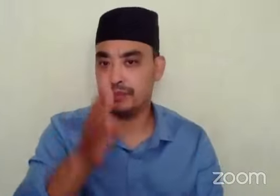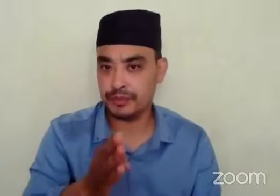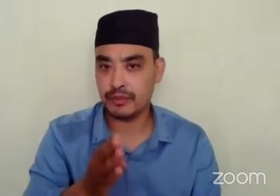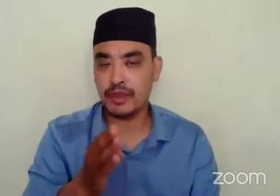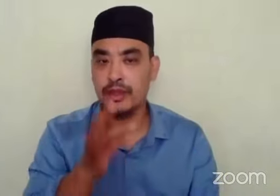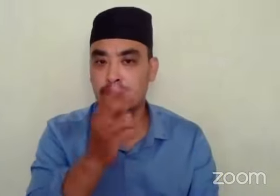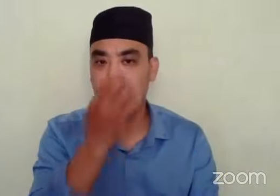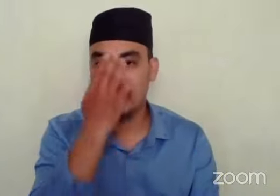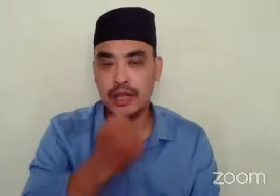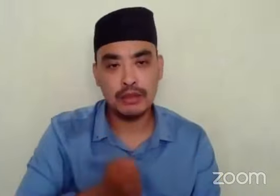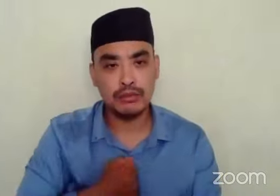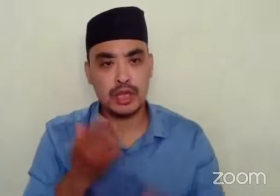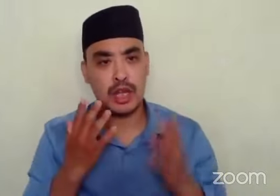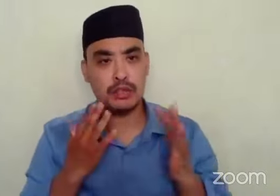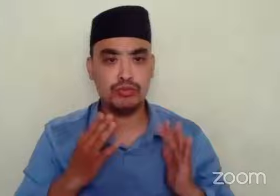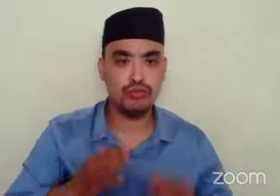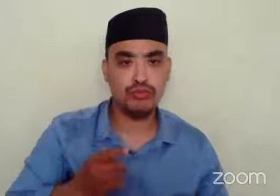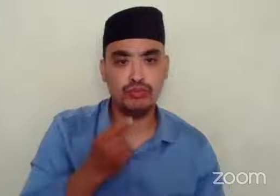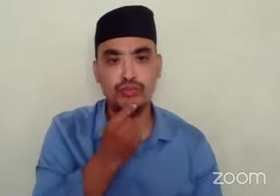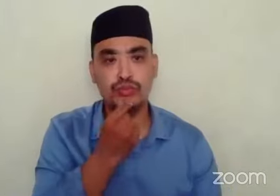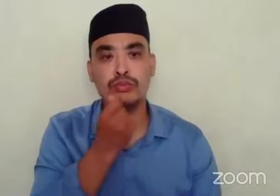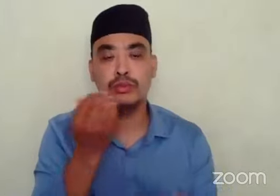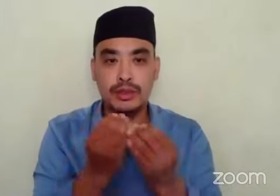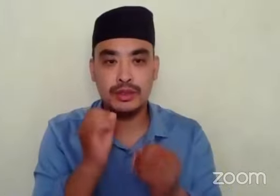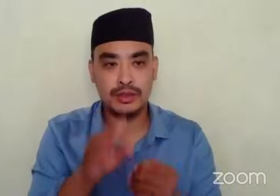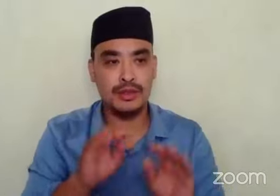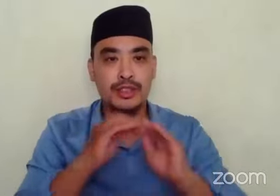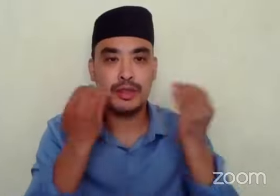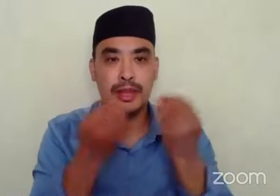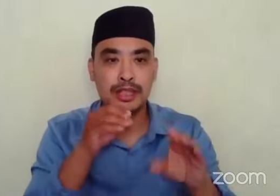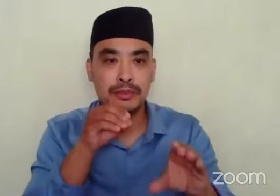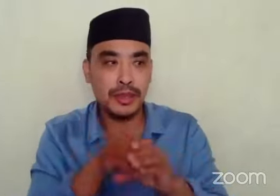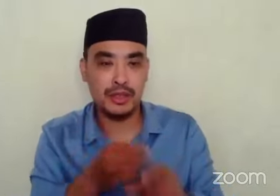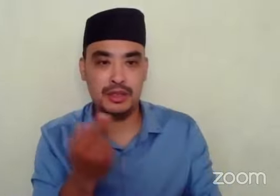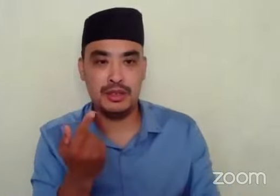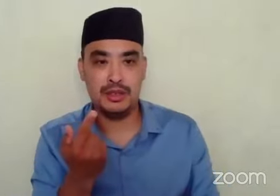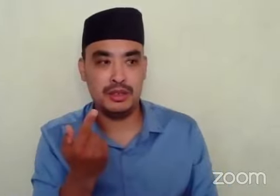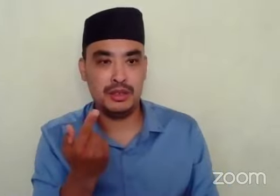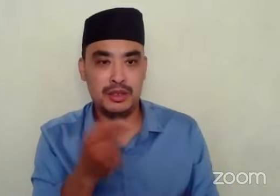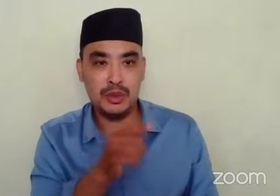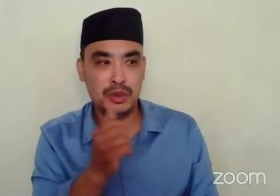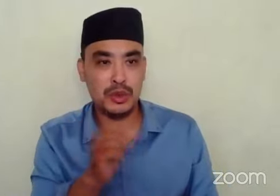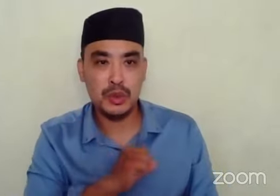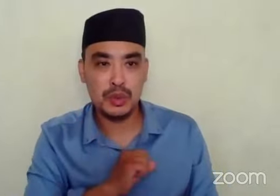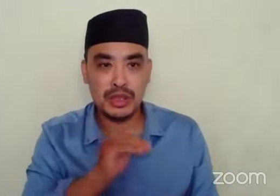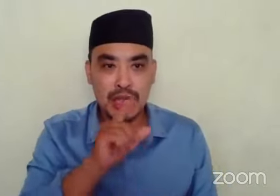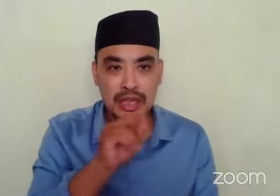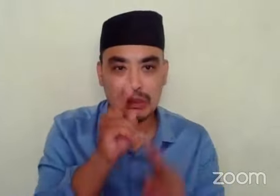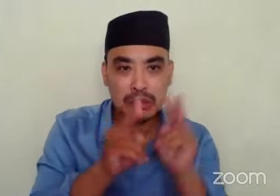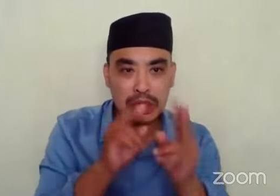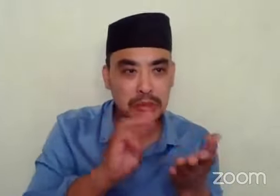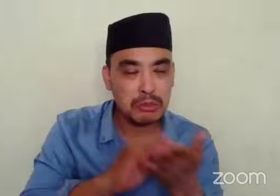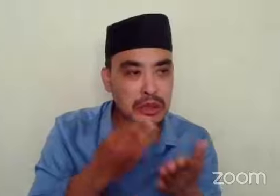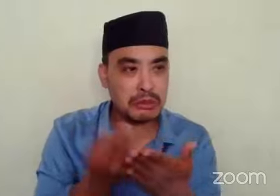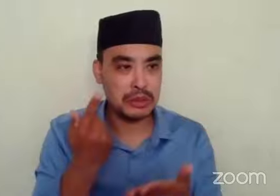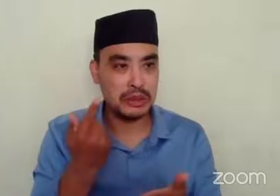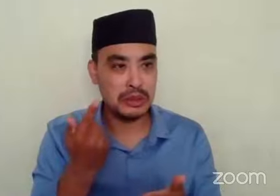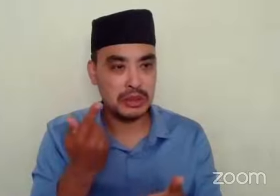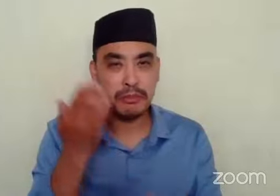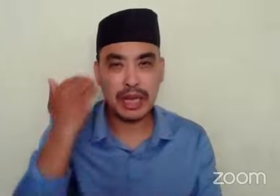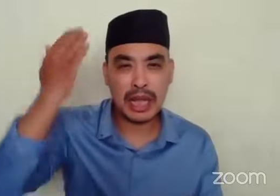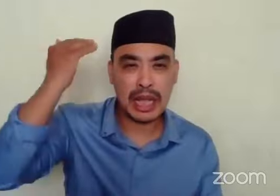जसले गर्दा आफूलाई आनन्द दिन्छ, होइन। तर हाम्रो समाजमा कस्तो छ भनेदेखि यो यौनिकताका कुरा गर्नु भनेको चाहिँ प्रचलित